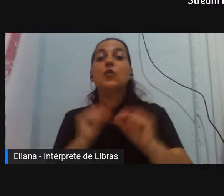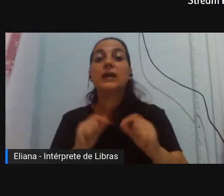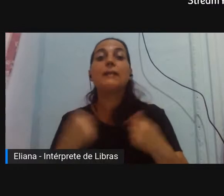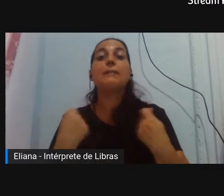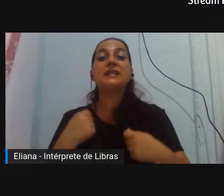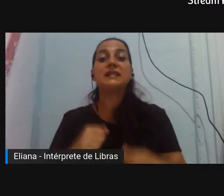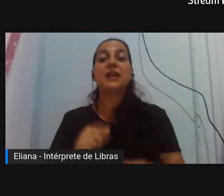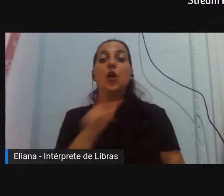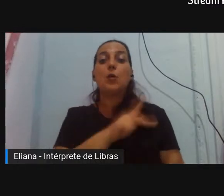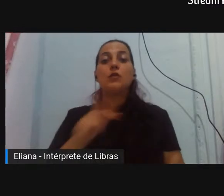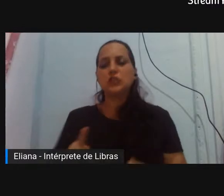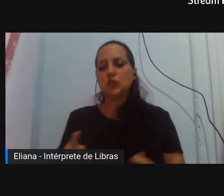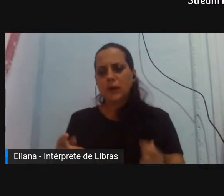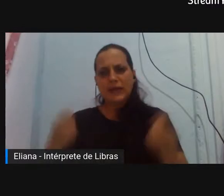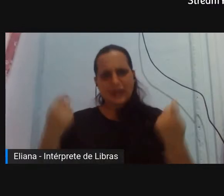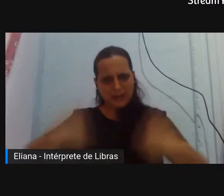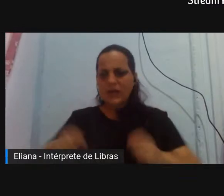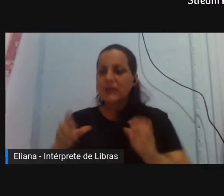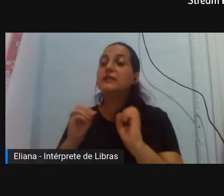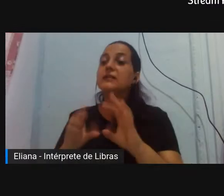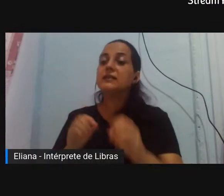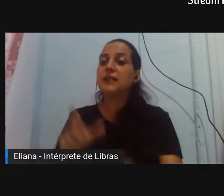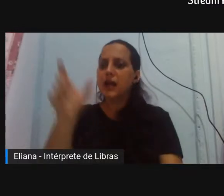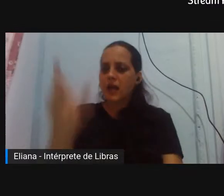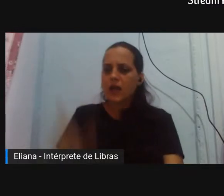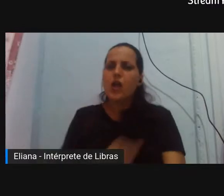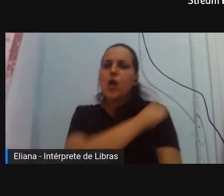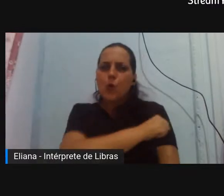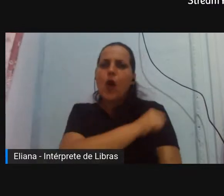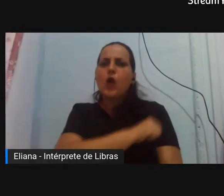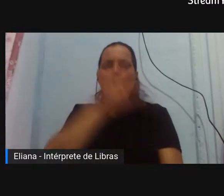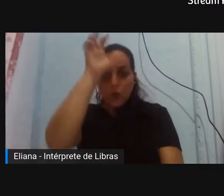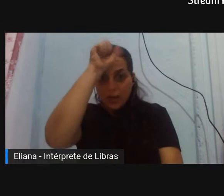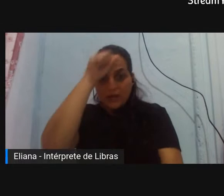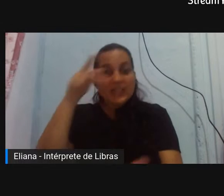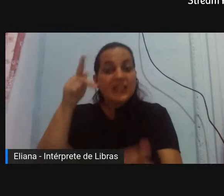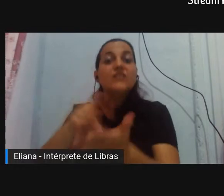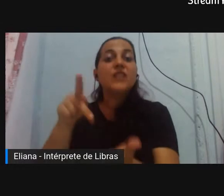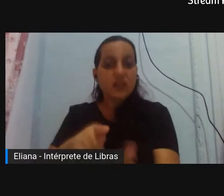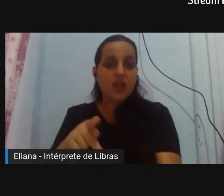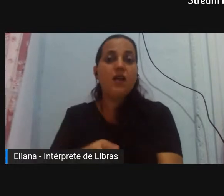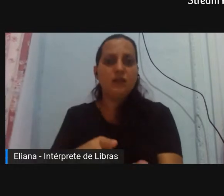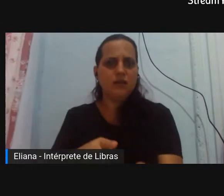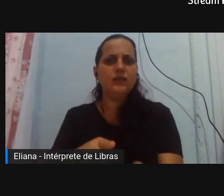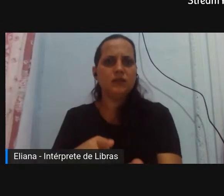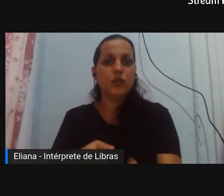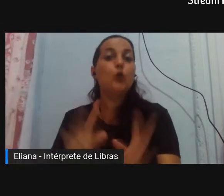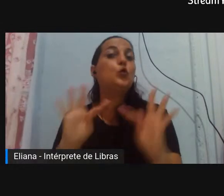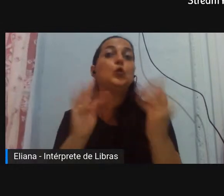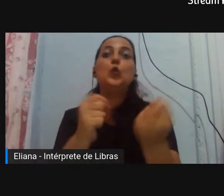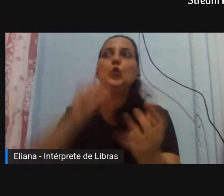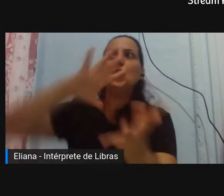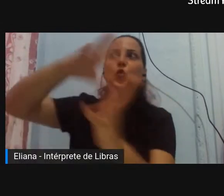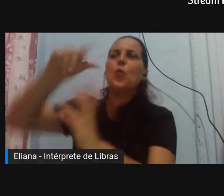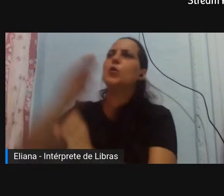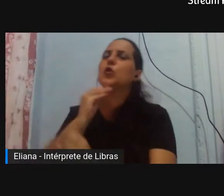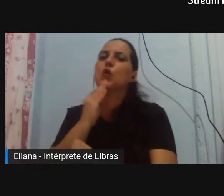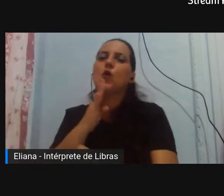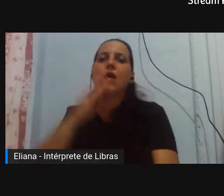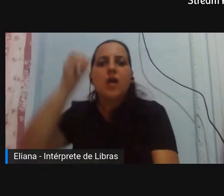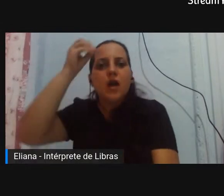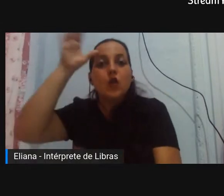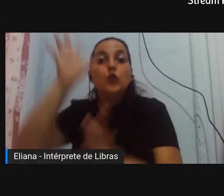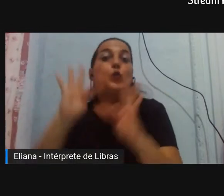ensinar o aluno a aprender e, principalmente, a